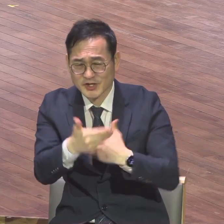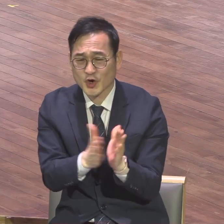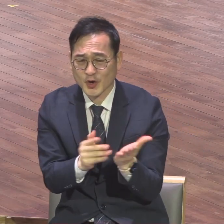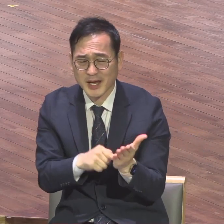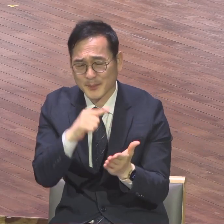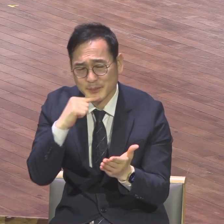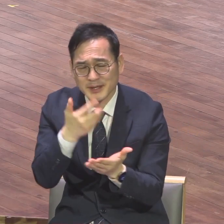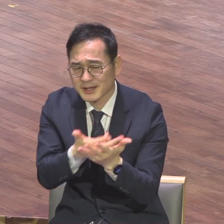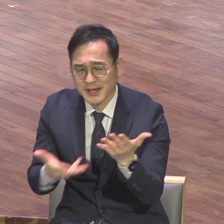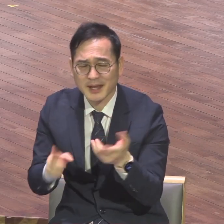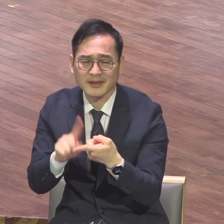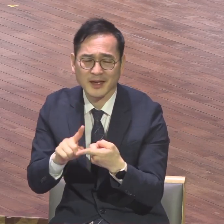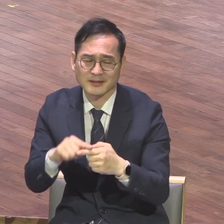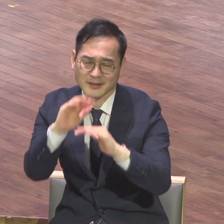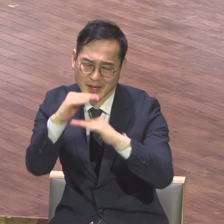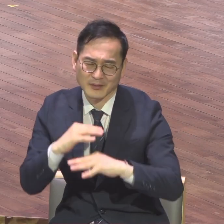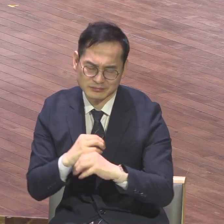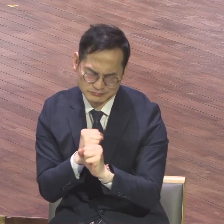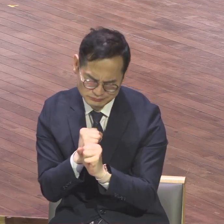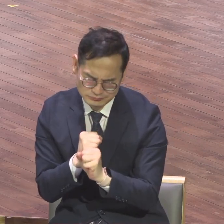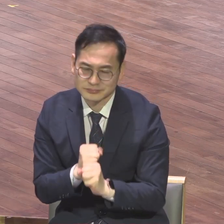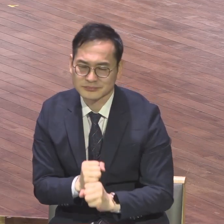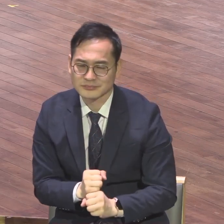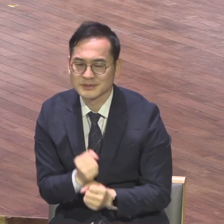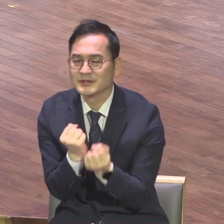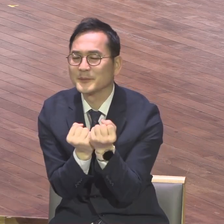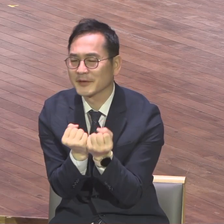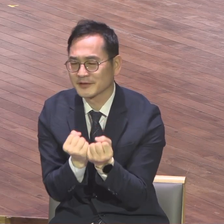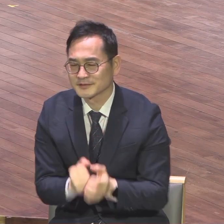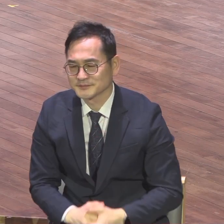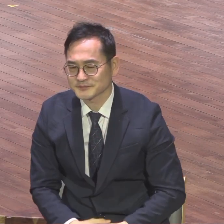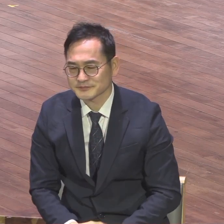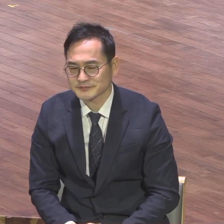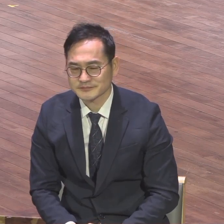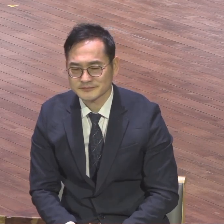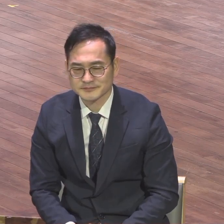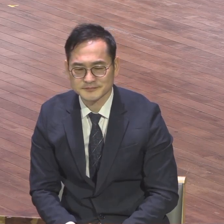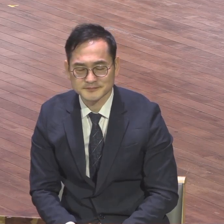성경 말씀의 핵심을 아주 실감나게 표현한 거지요.